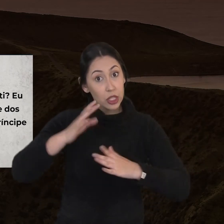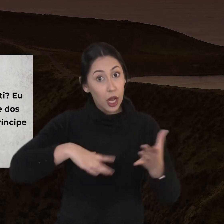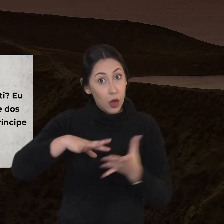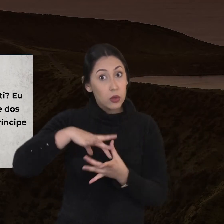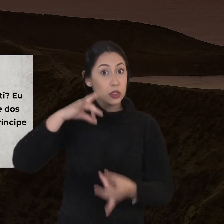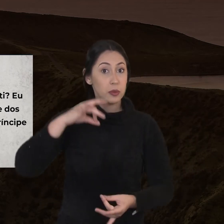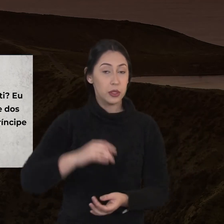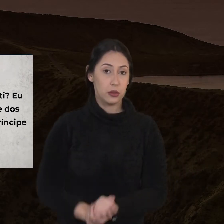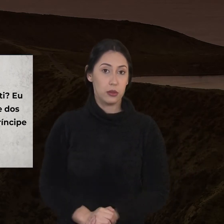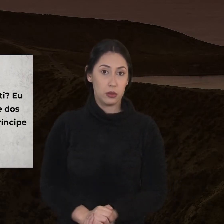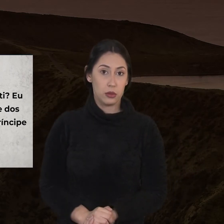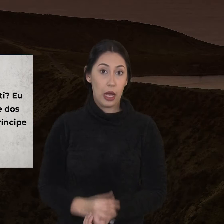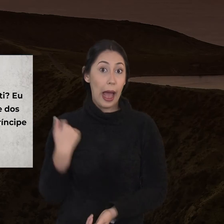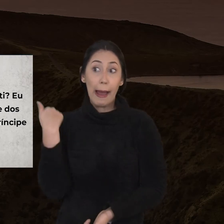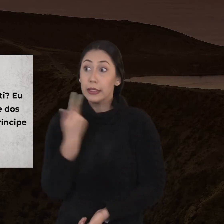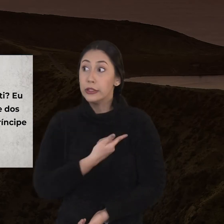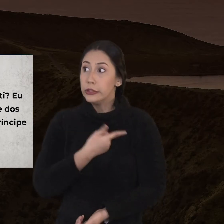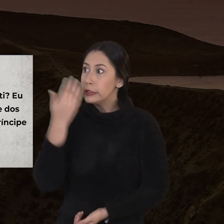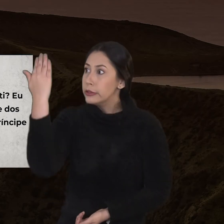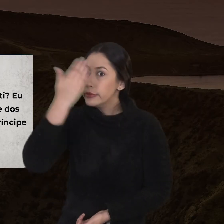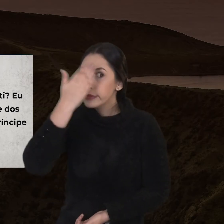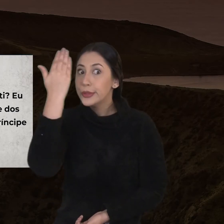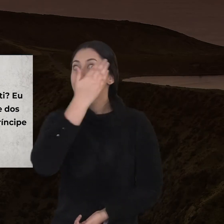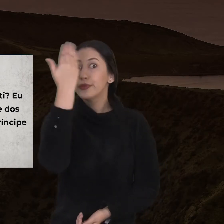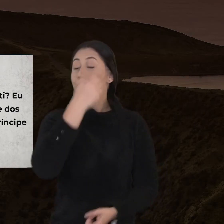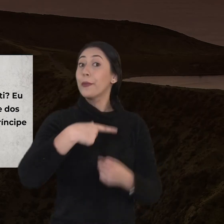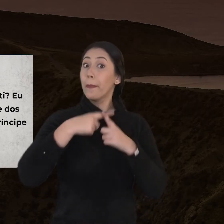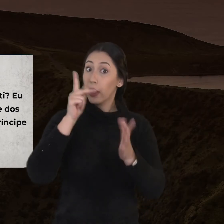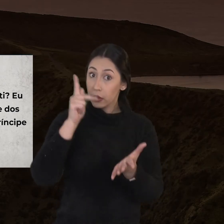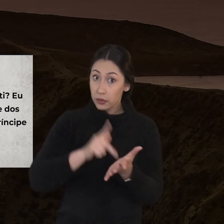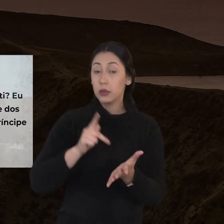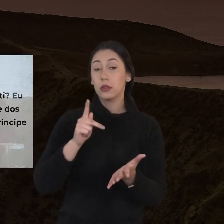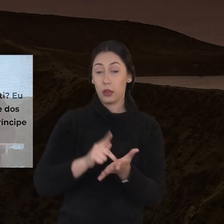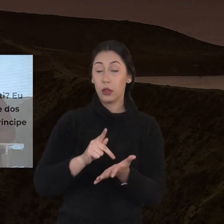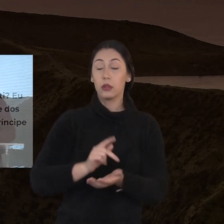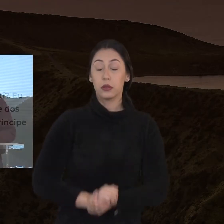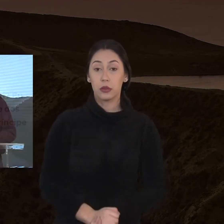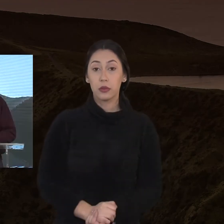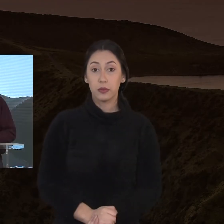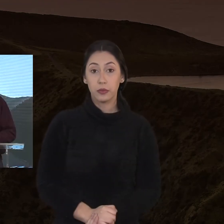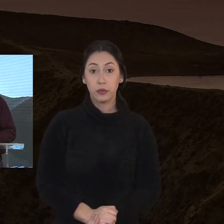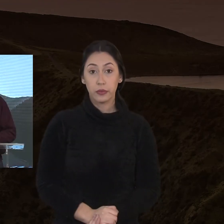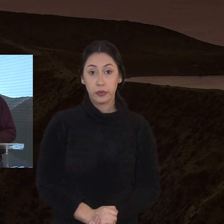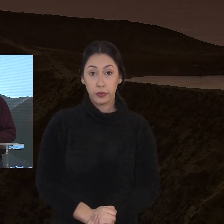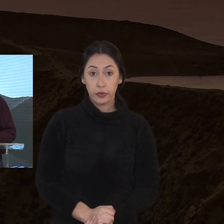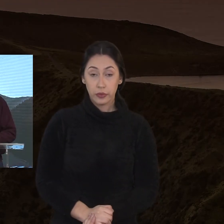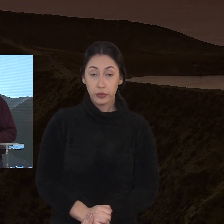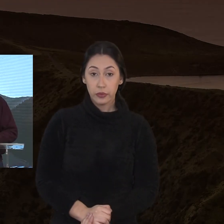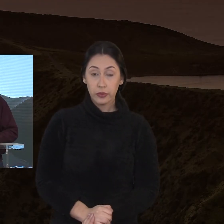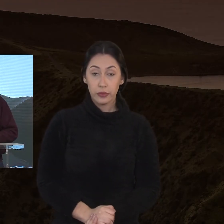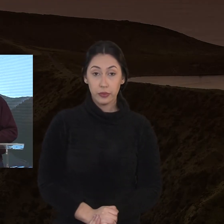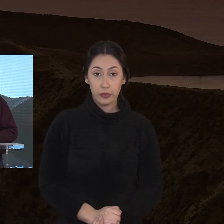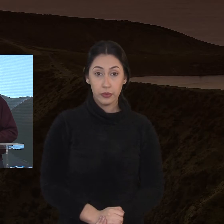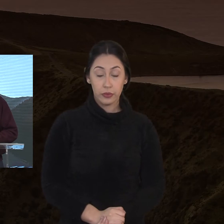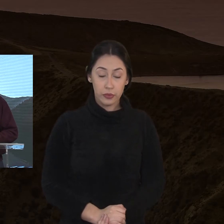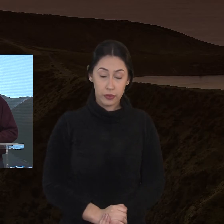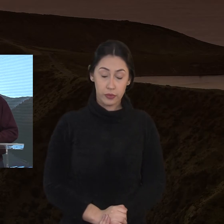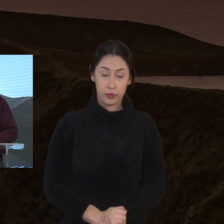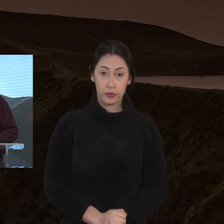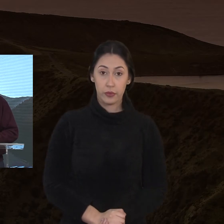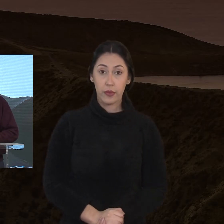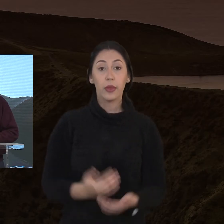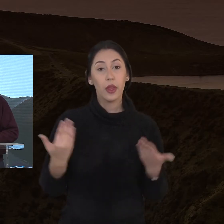uma coisa tão aparente tá então agora e a vamos